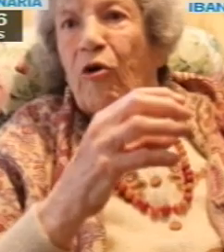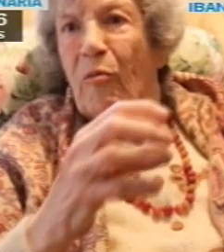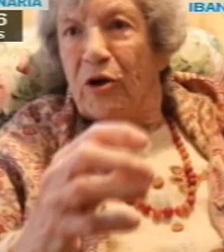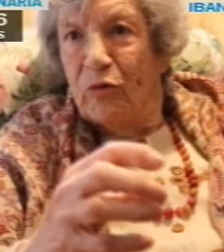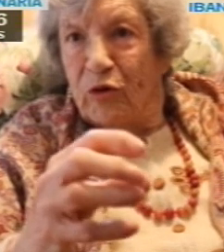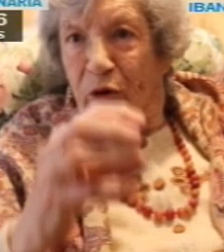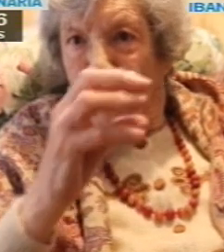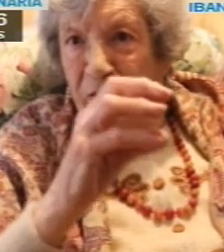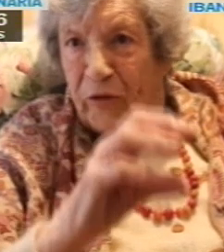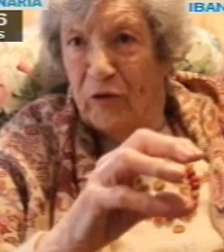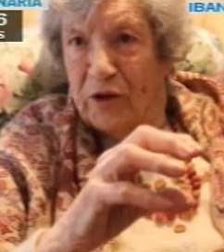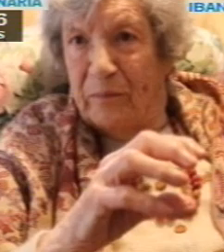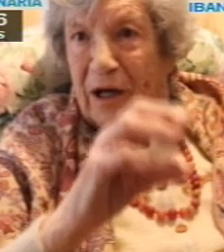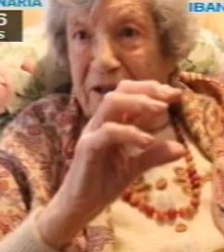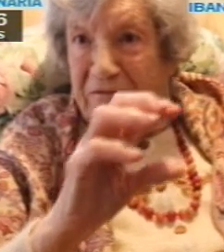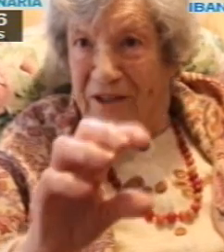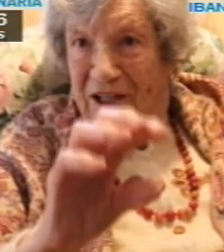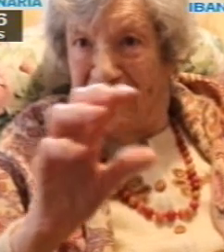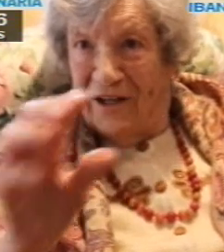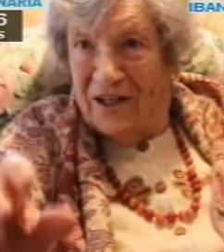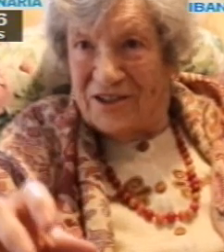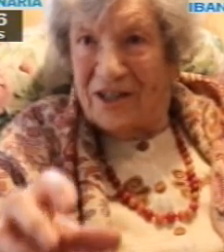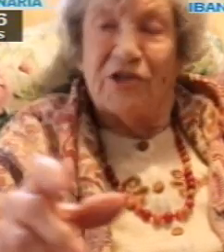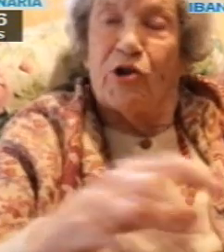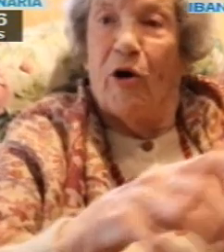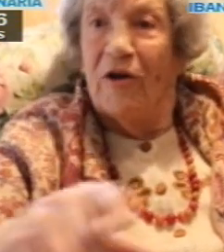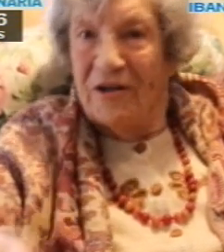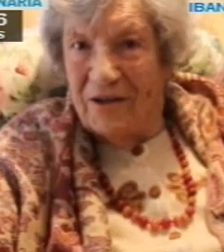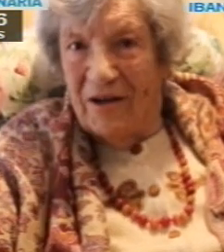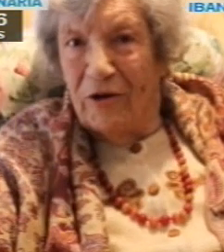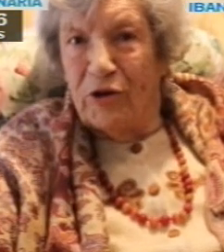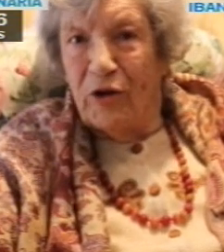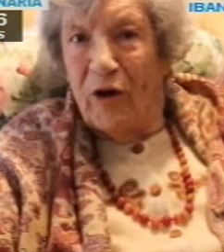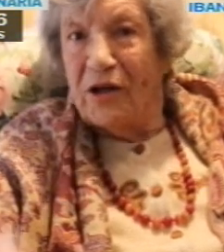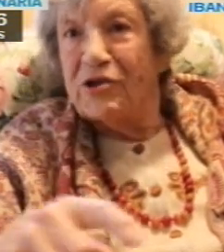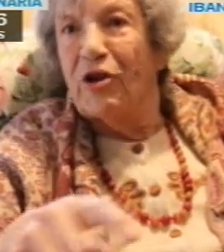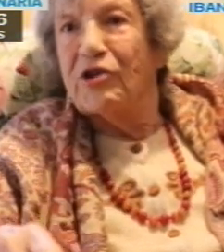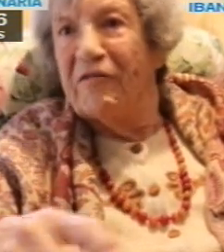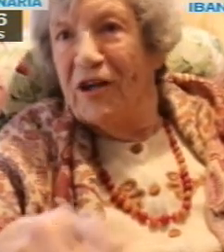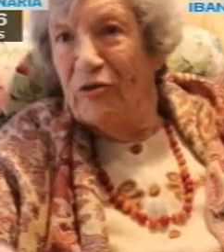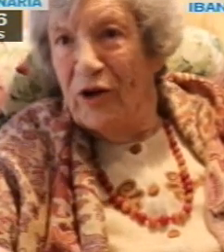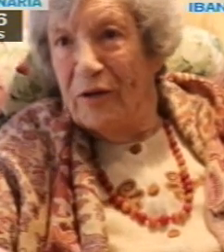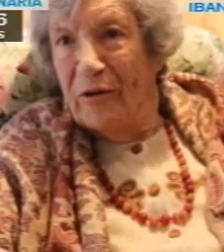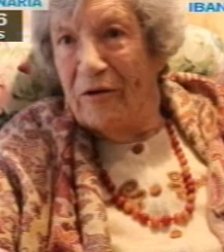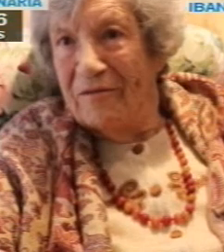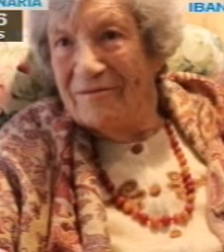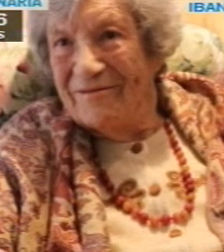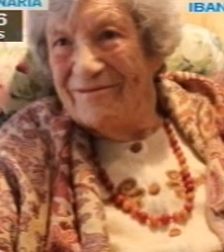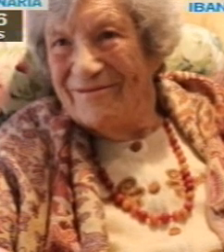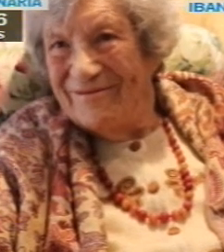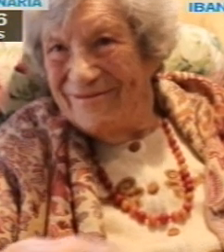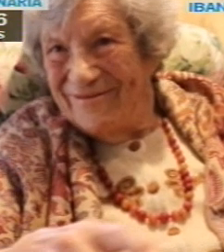Ho combattuto col fronte per la difesa di Venezia, che sto, lo dico anche, sto scrivendo un libro